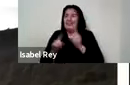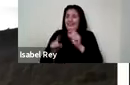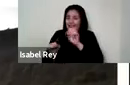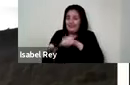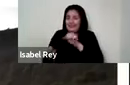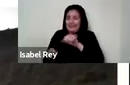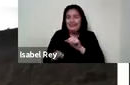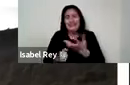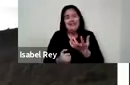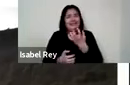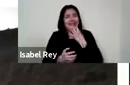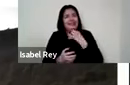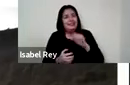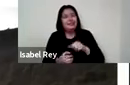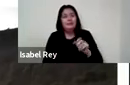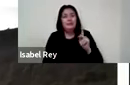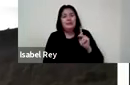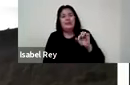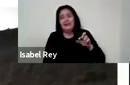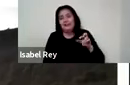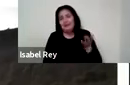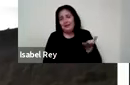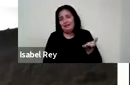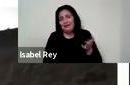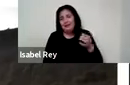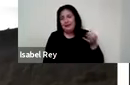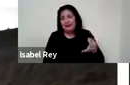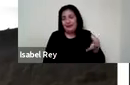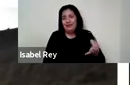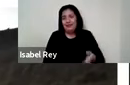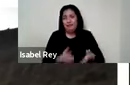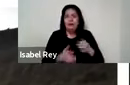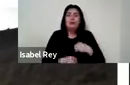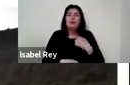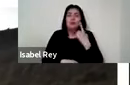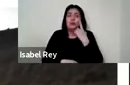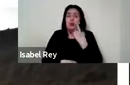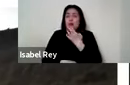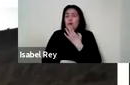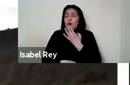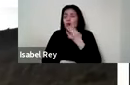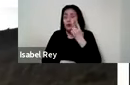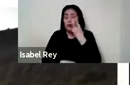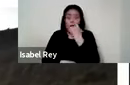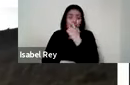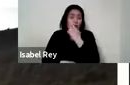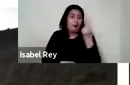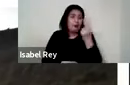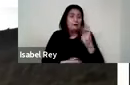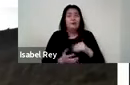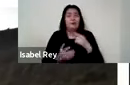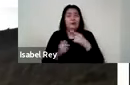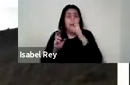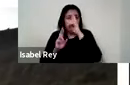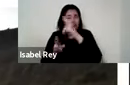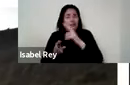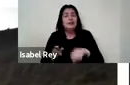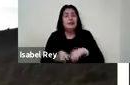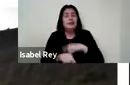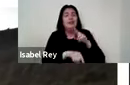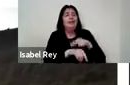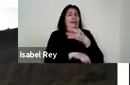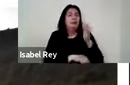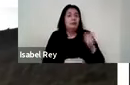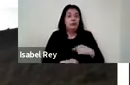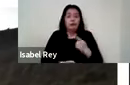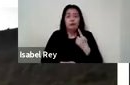han extrañado, porque Kipi en realidad... tiene los ojos verdes porque quiere crear y respeta la naturaleza. Cuando Kipi, los